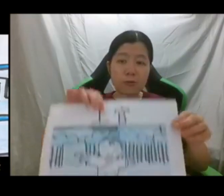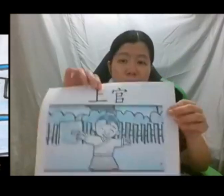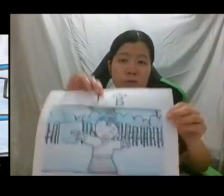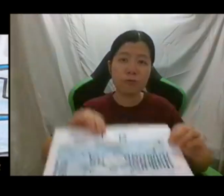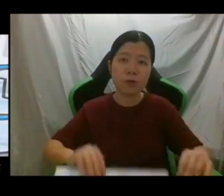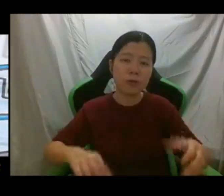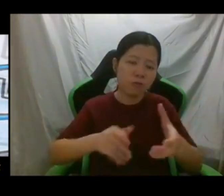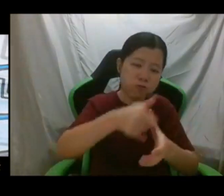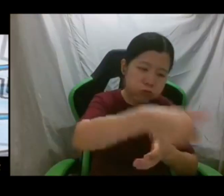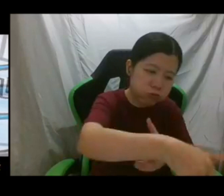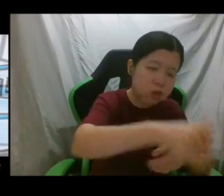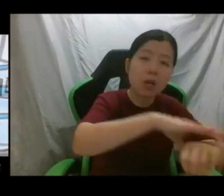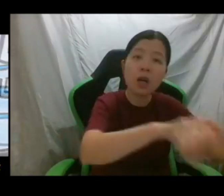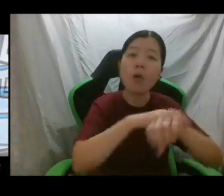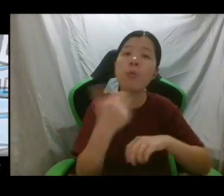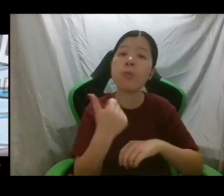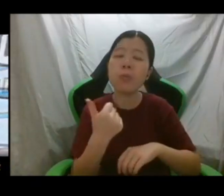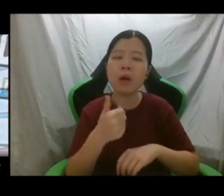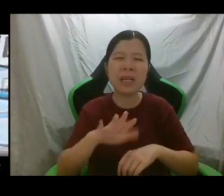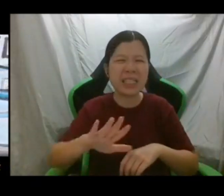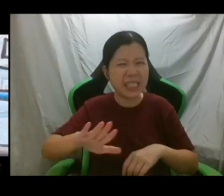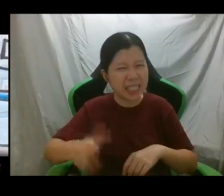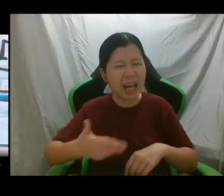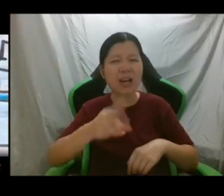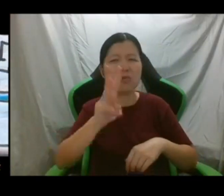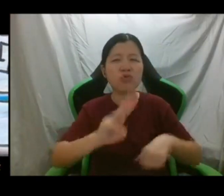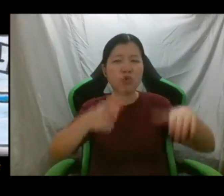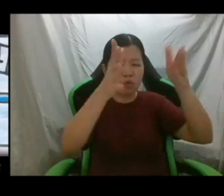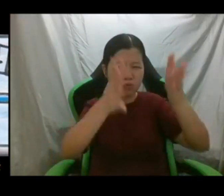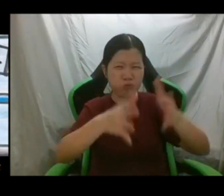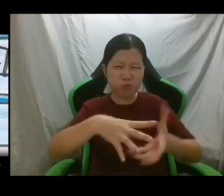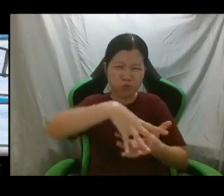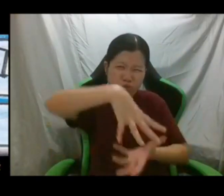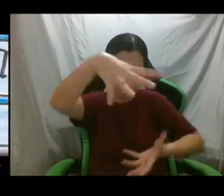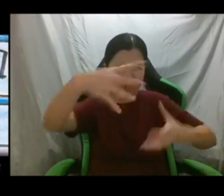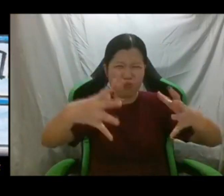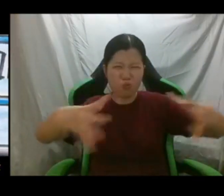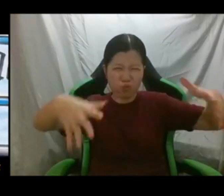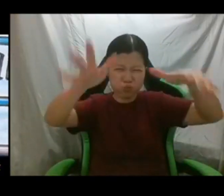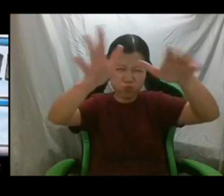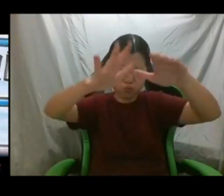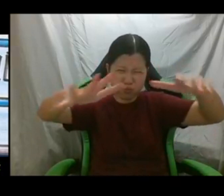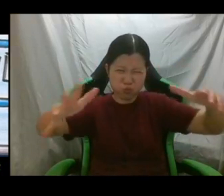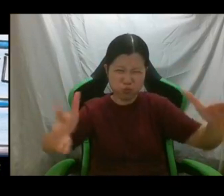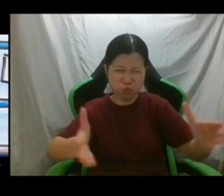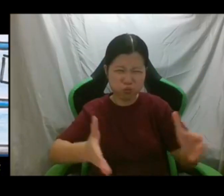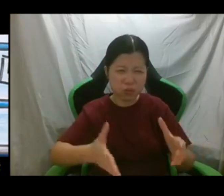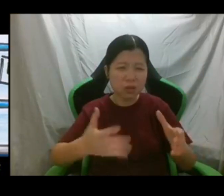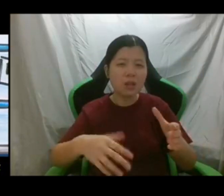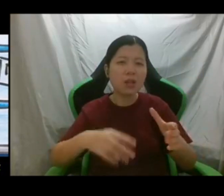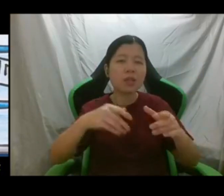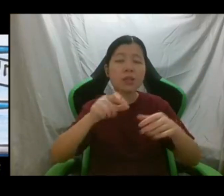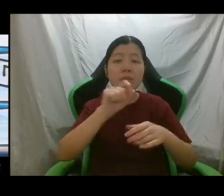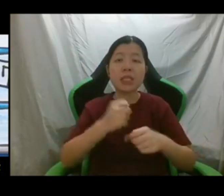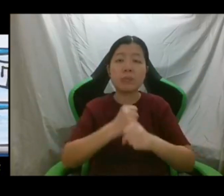只不過水缸實在太大個，無論司馬光點樣推，